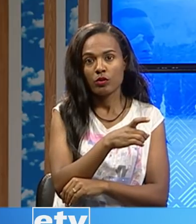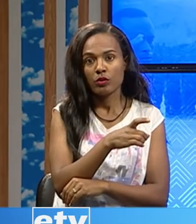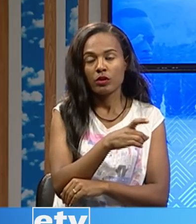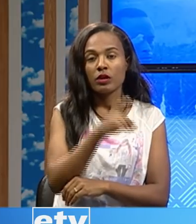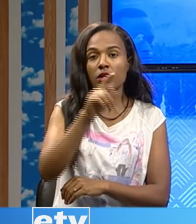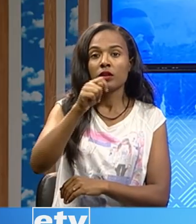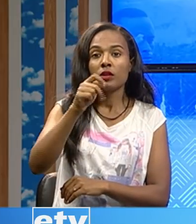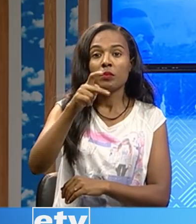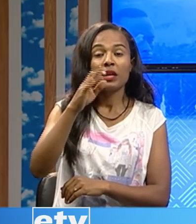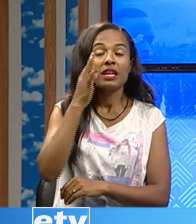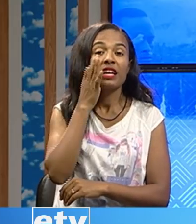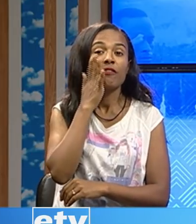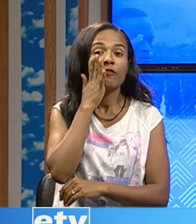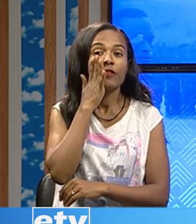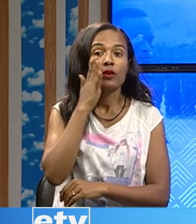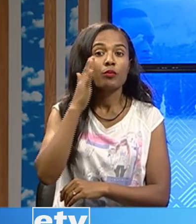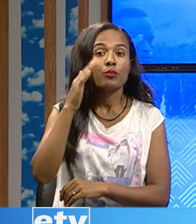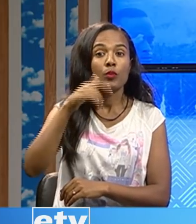የቲፒኤልኤፍን ፕሮፓጋንዳ